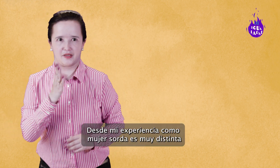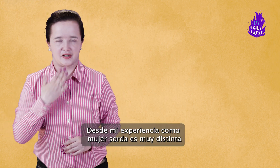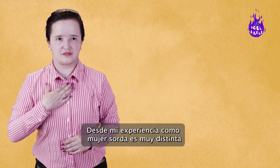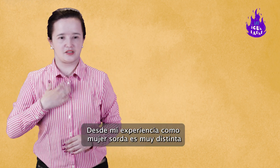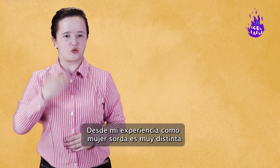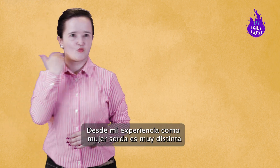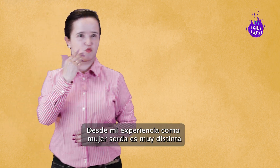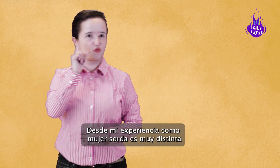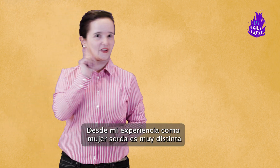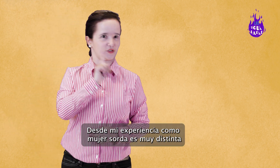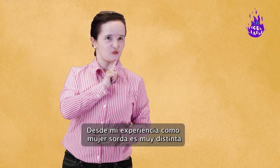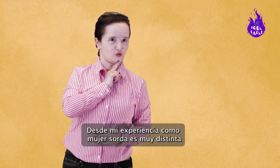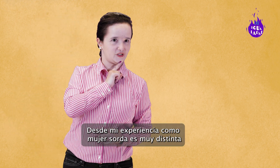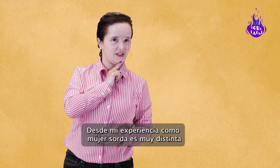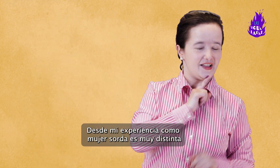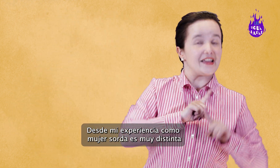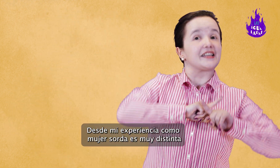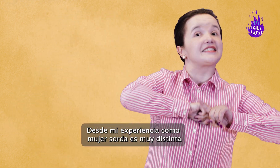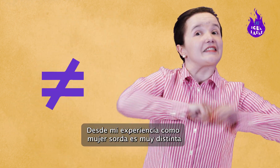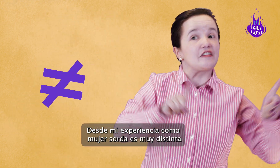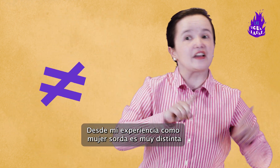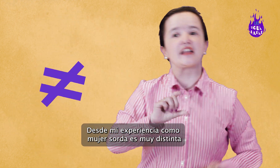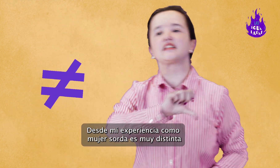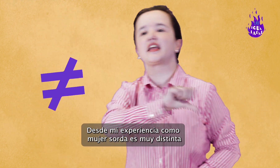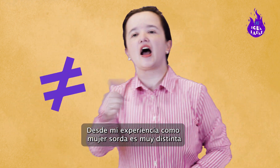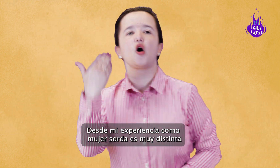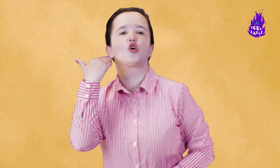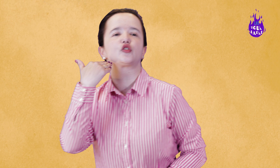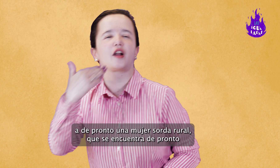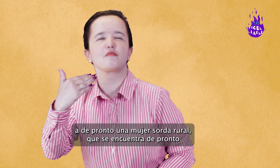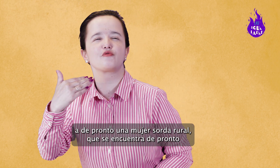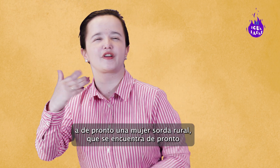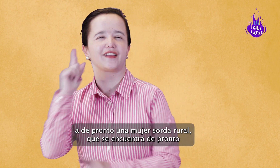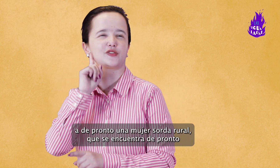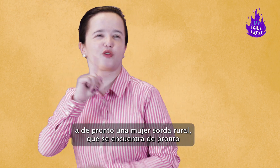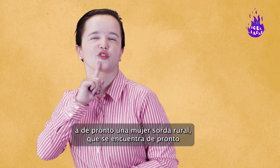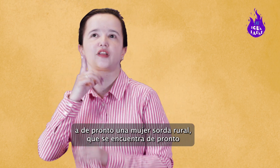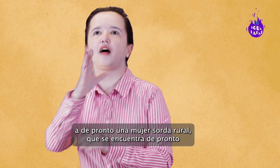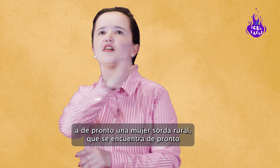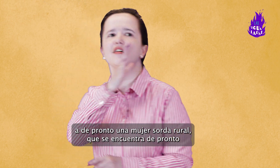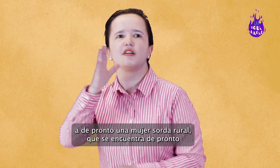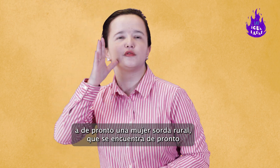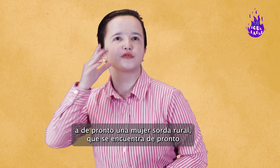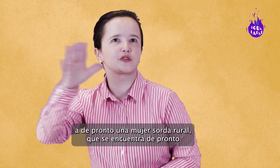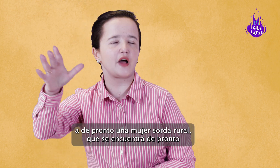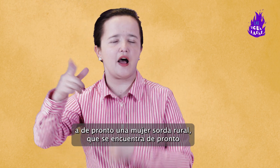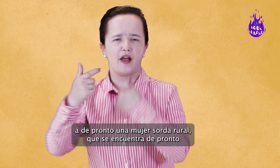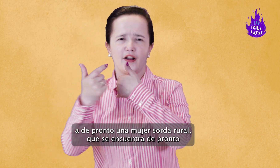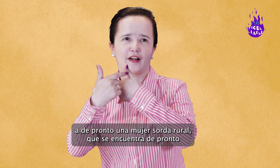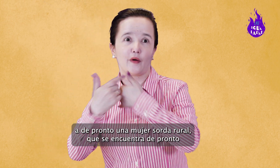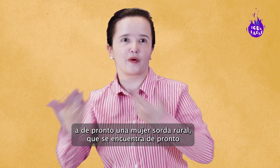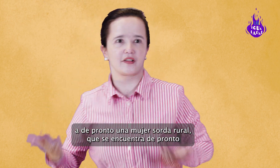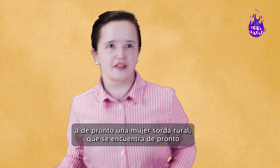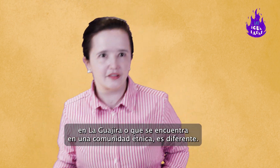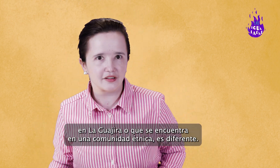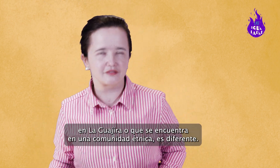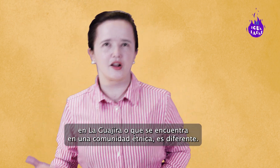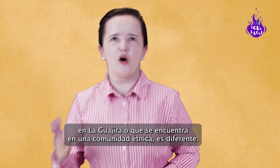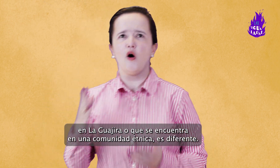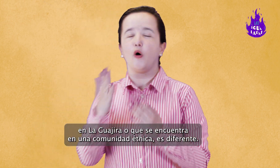experiencia como mujer sorda es muy distinta a de pronto a una mujer sorda rural, que se encuentre de punto en la Guajira o